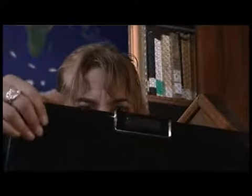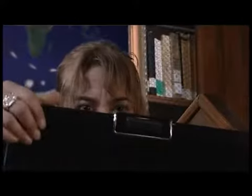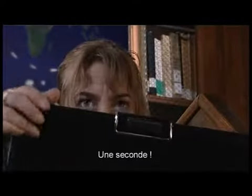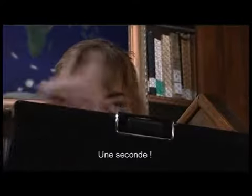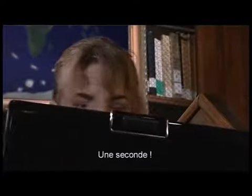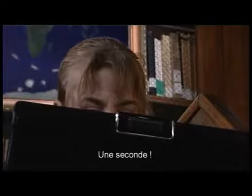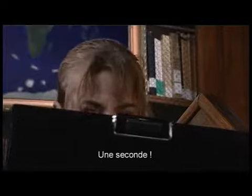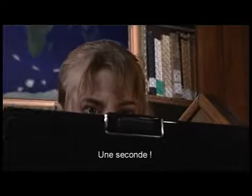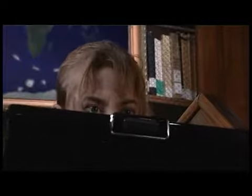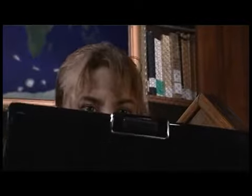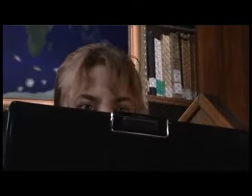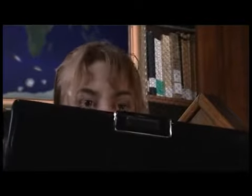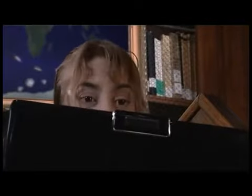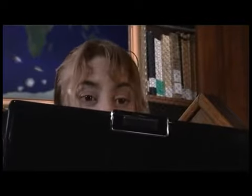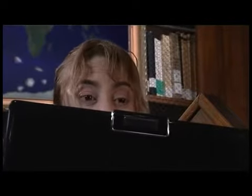Oh. Une seconde.